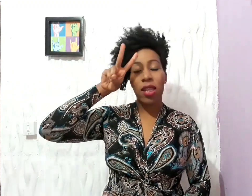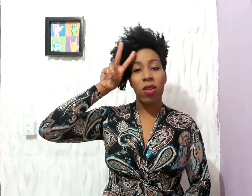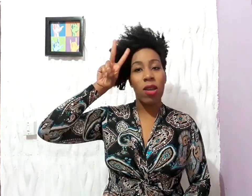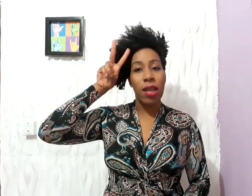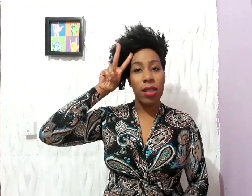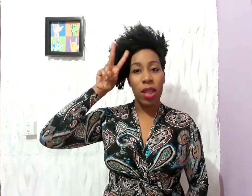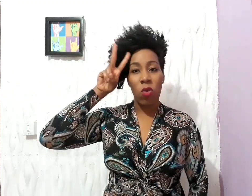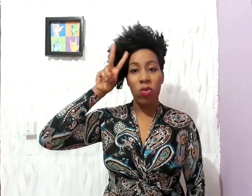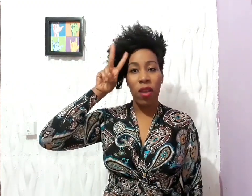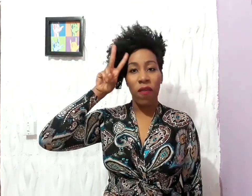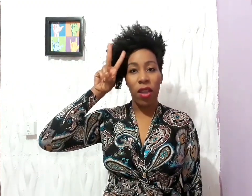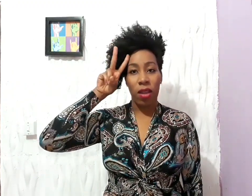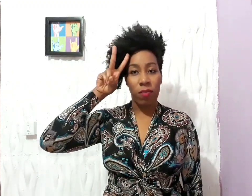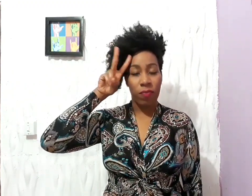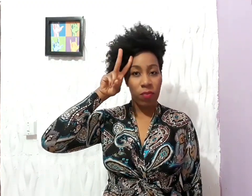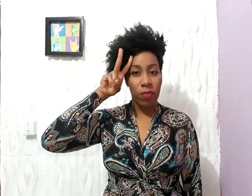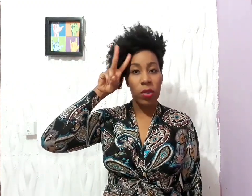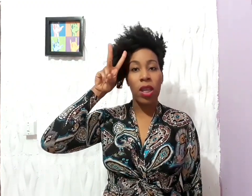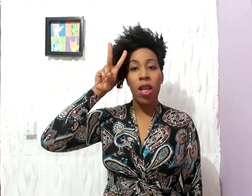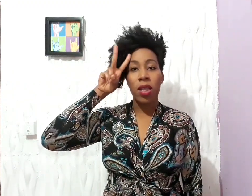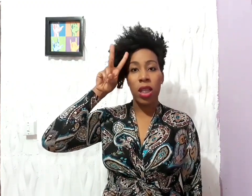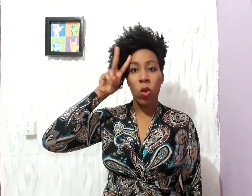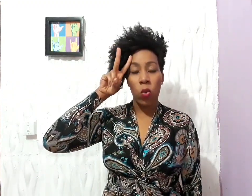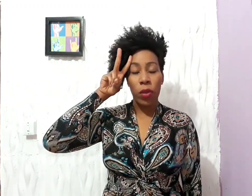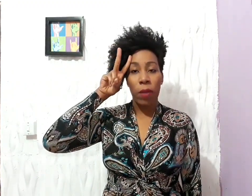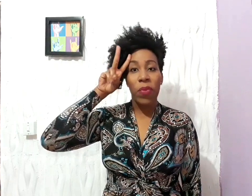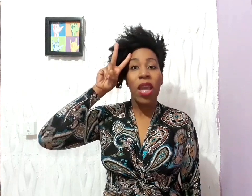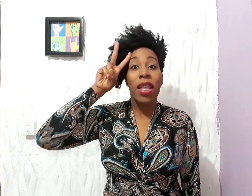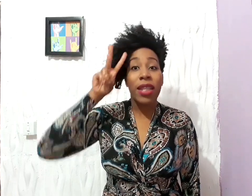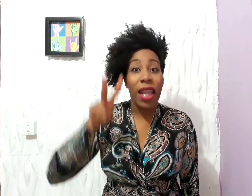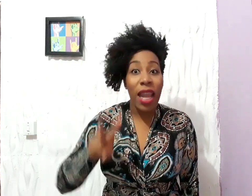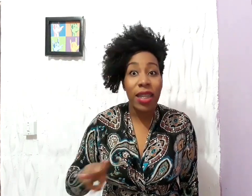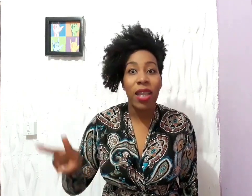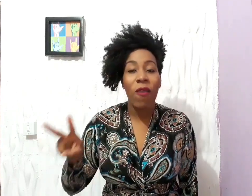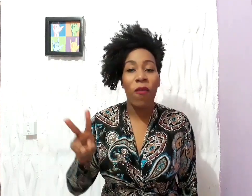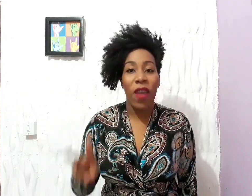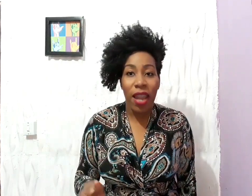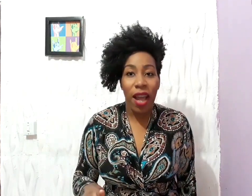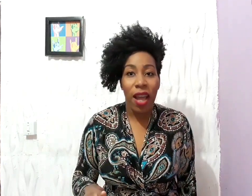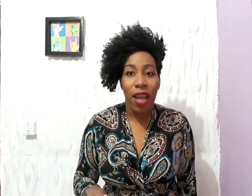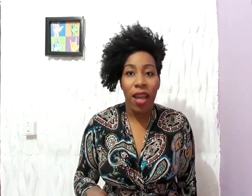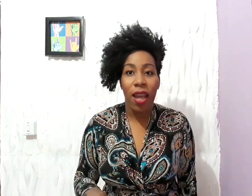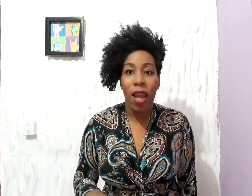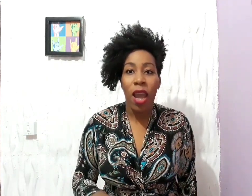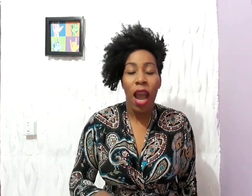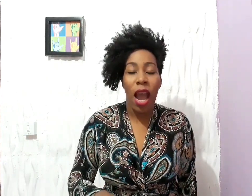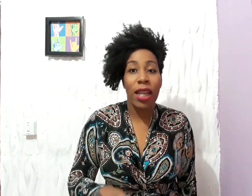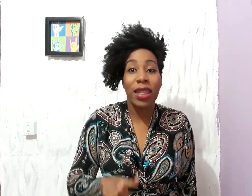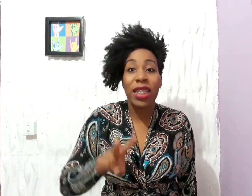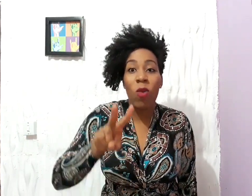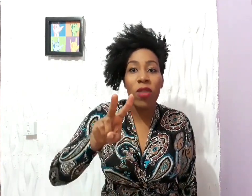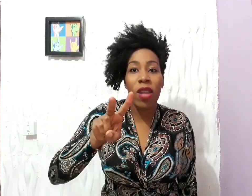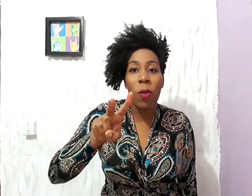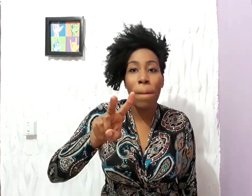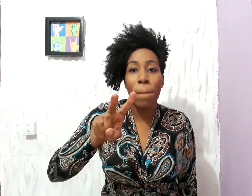testa. Segunda-feira. Segunda. Terça-feira. Acrescenta um dedo.